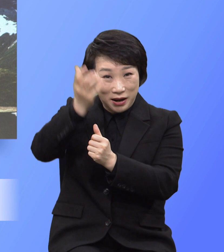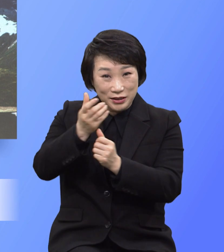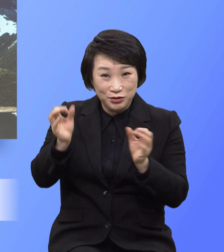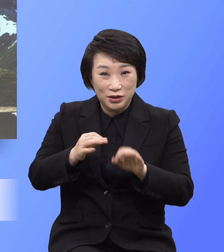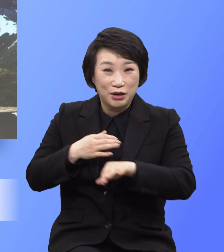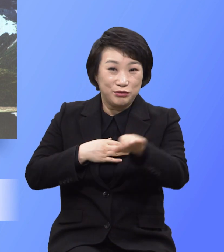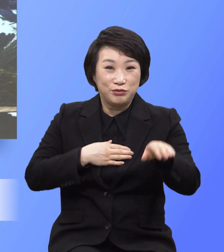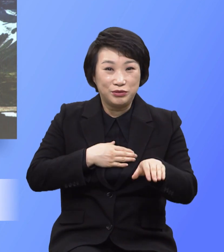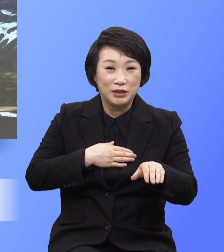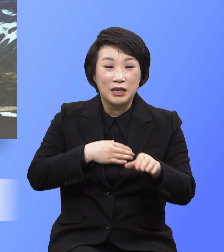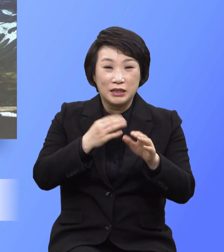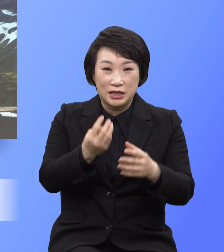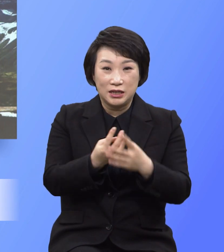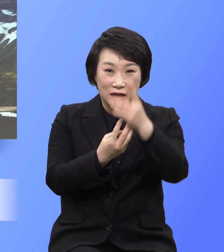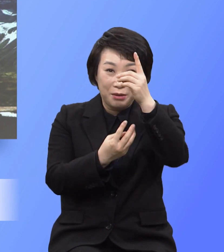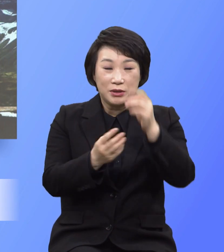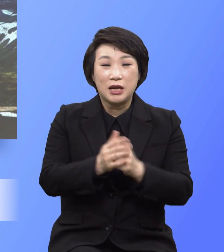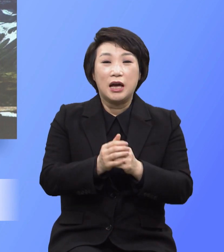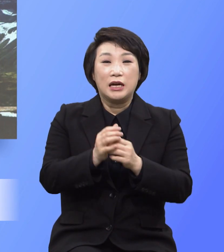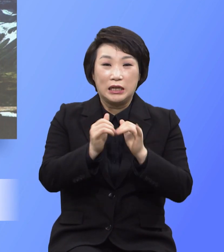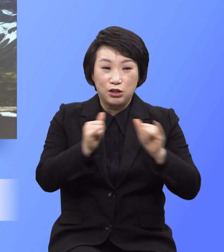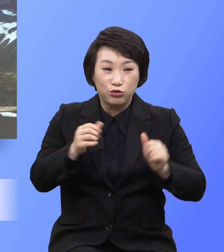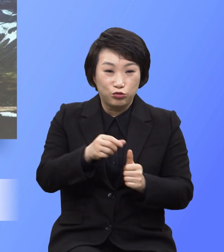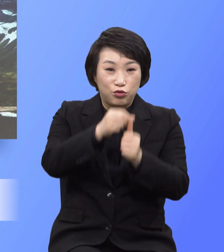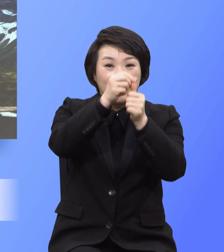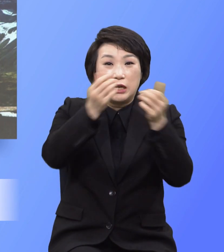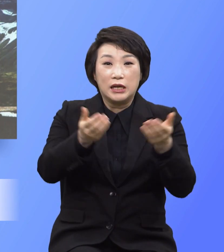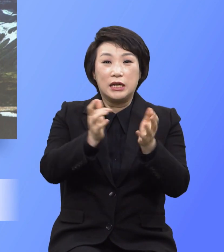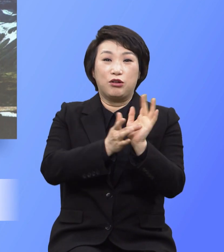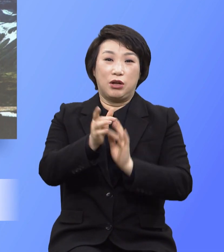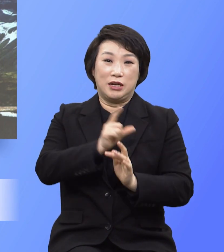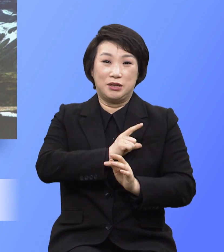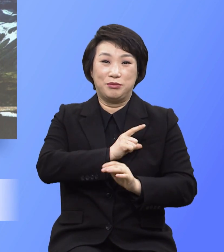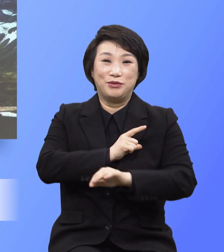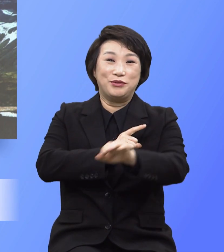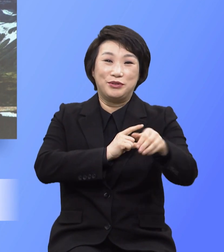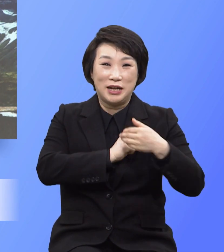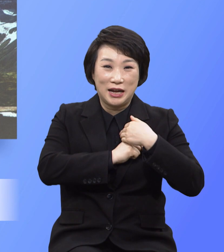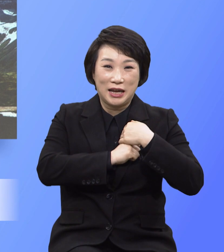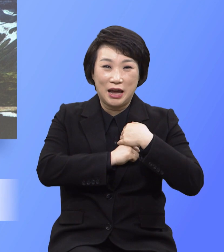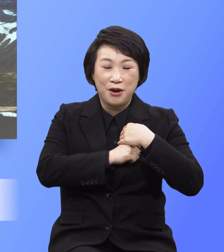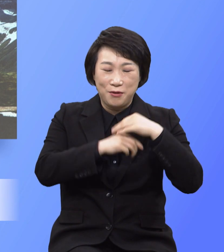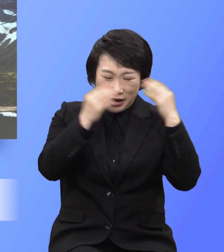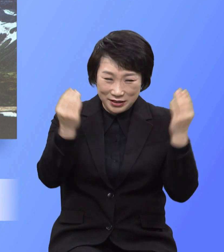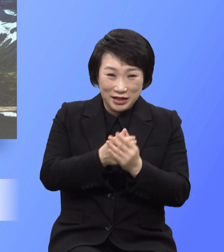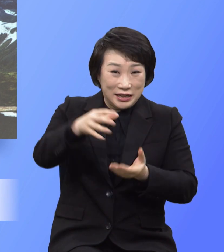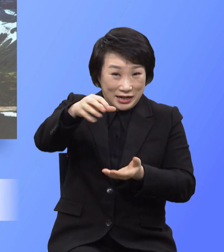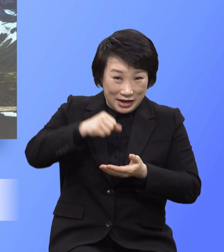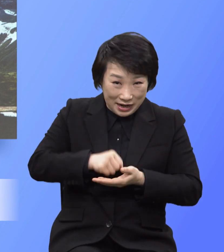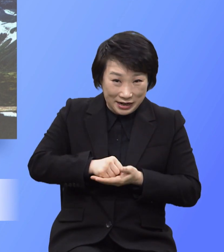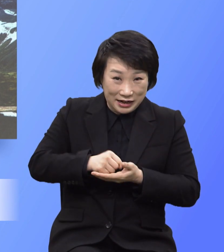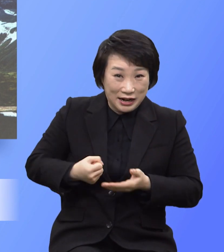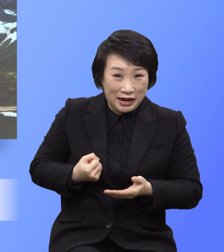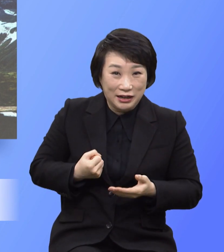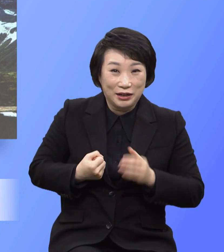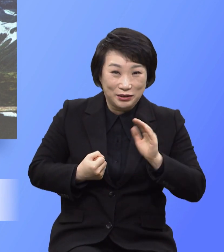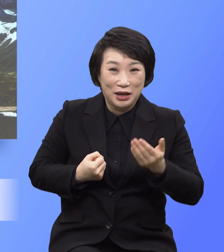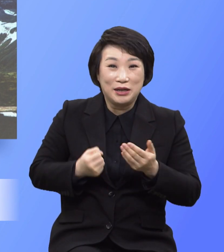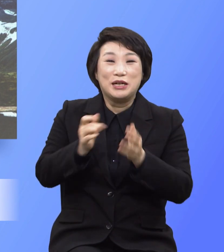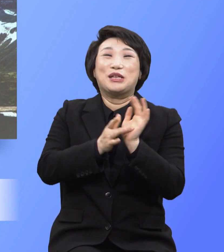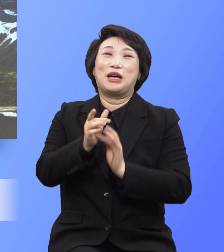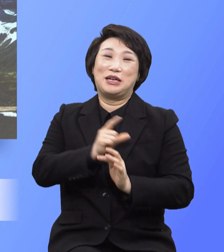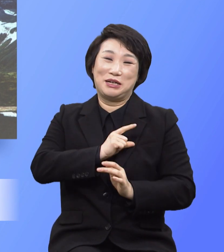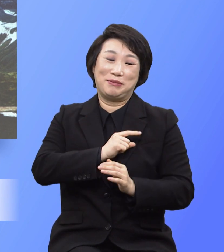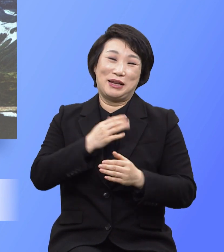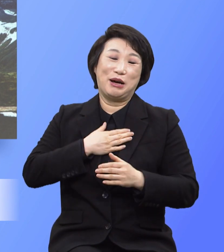삼위의 인류의 구원 사역이 예수라는 이름을 완전히 내가 가진 것이니 나는 그